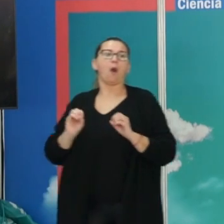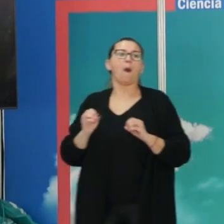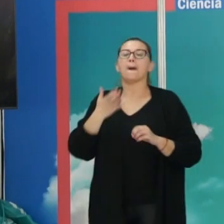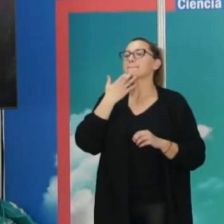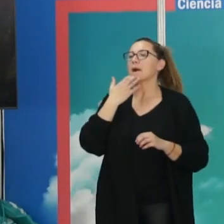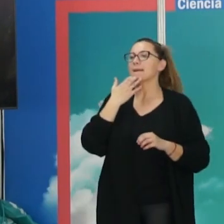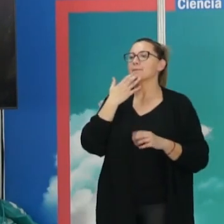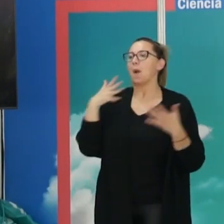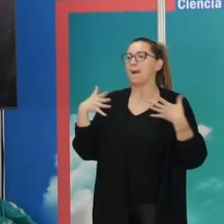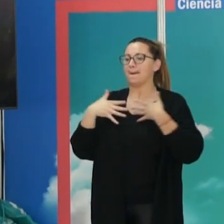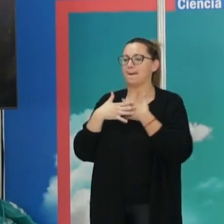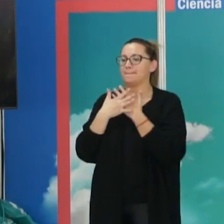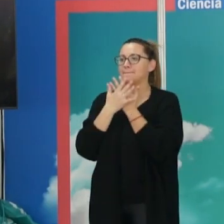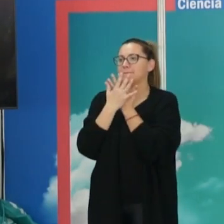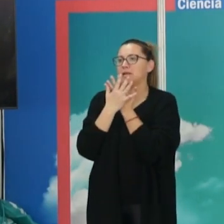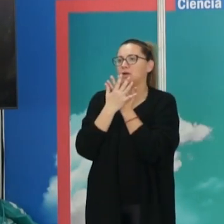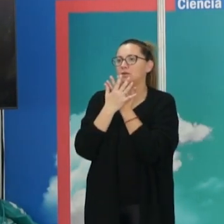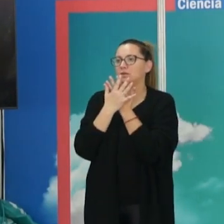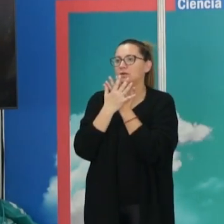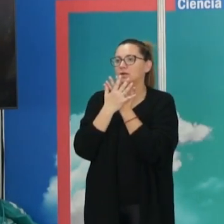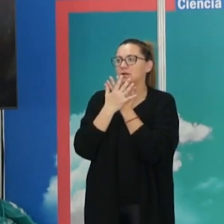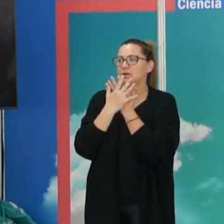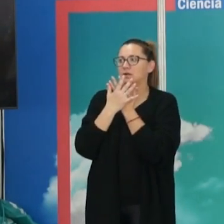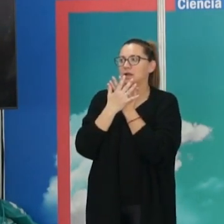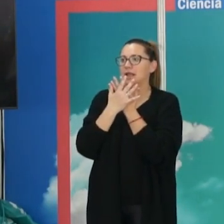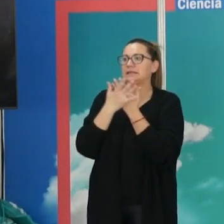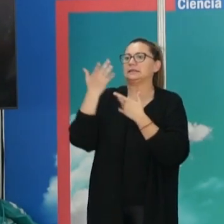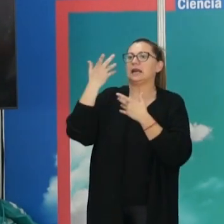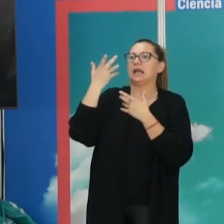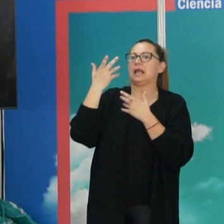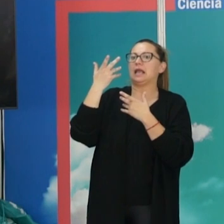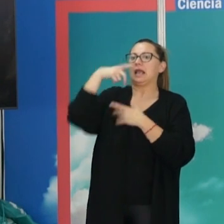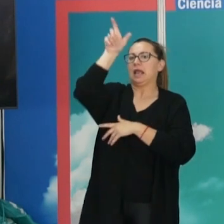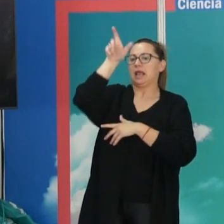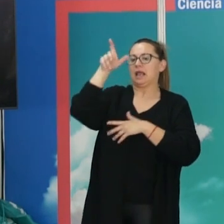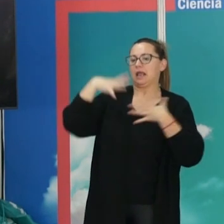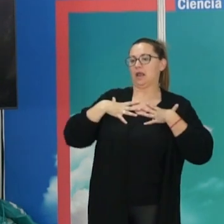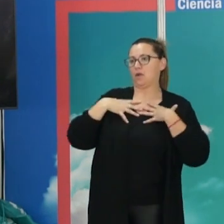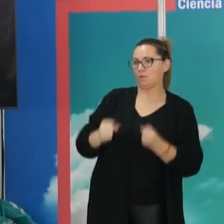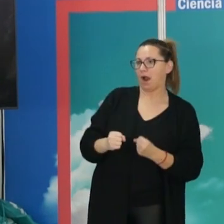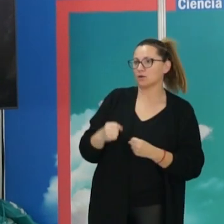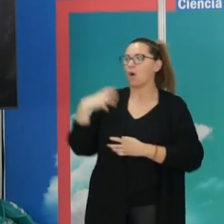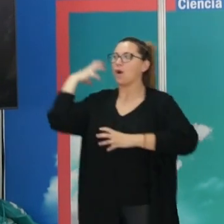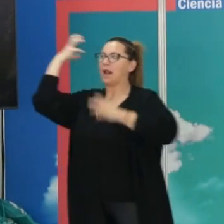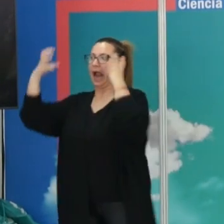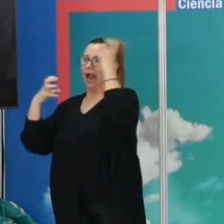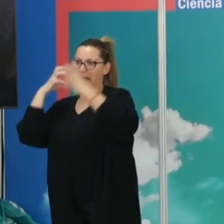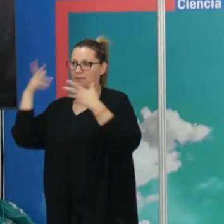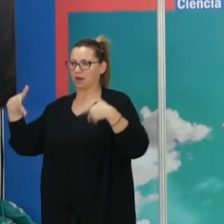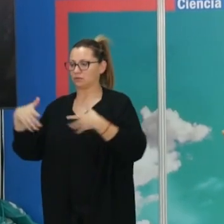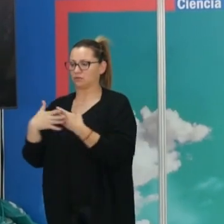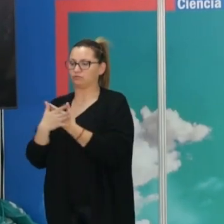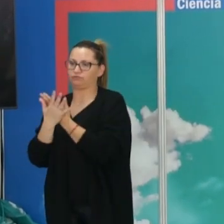entiende híbridos entre humano y animal, humano y animal no humano,